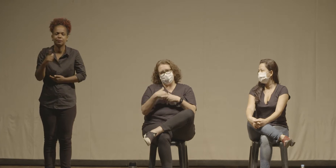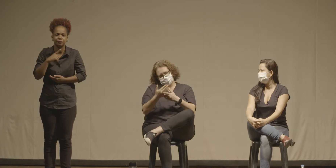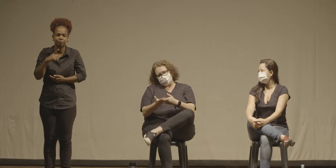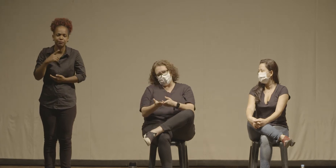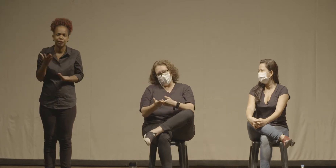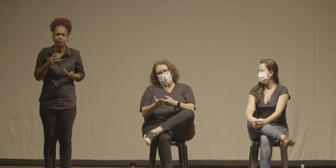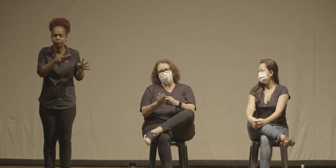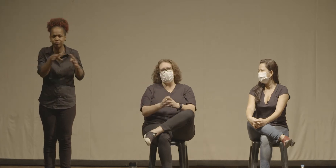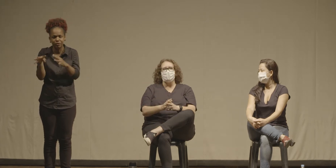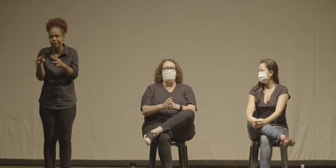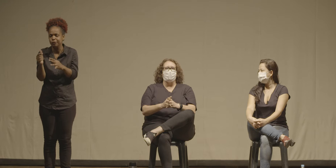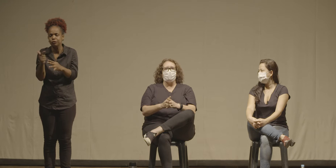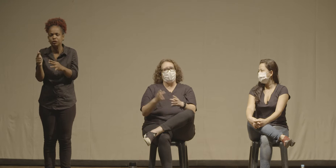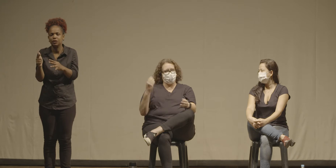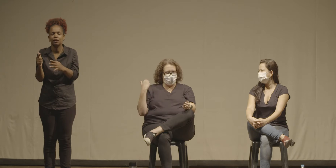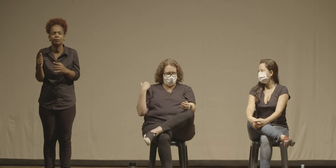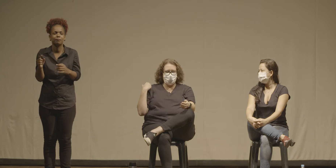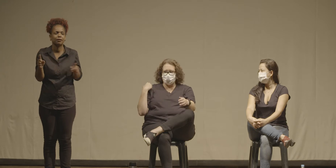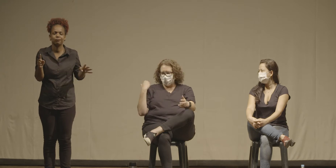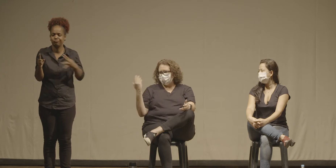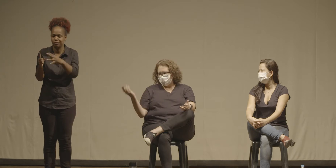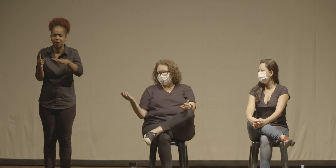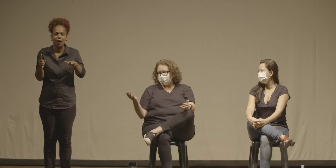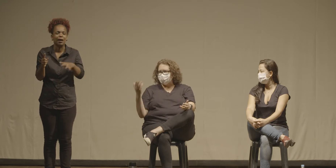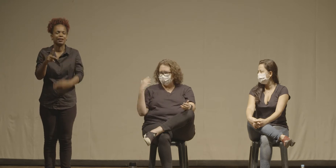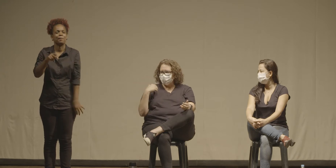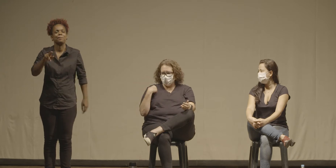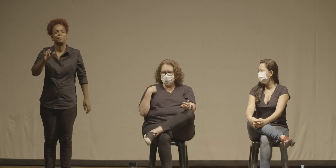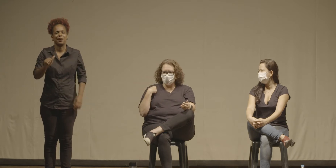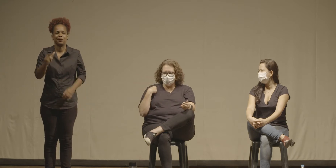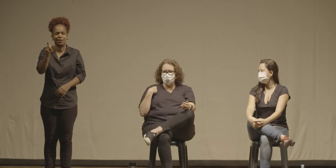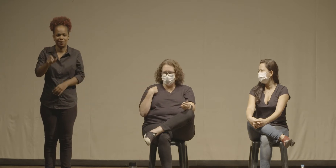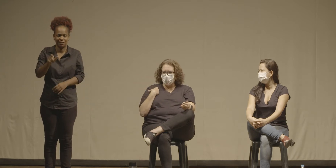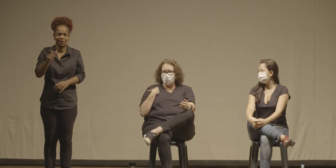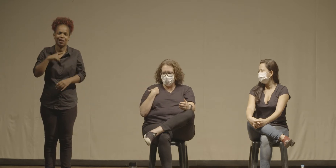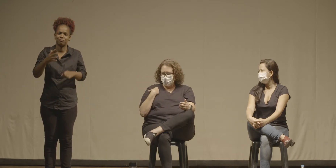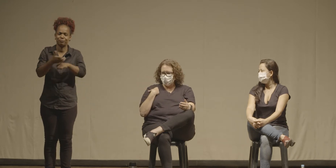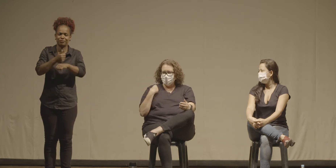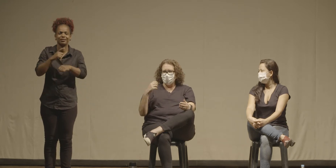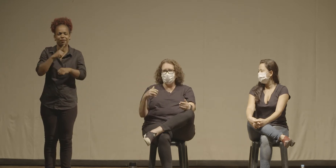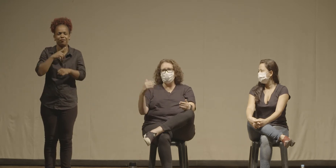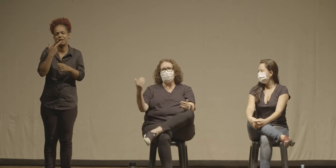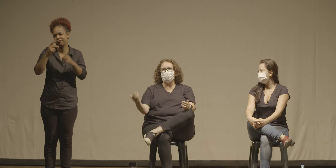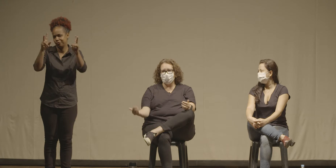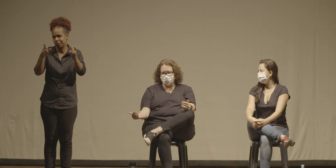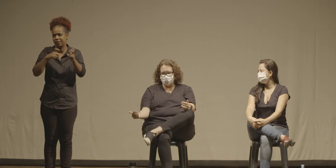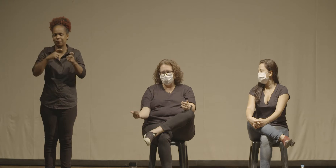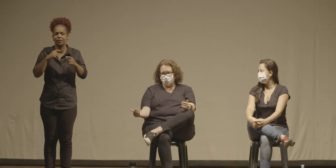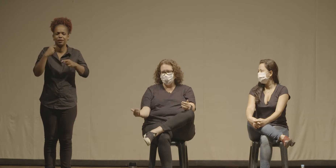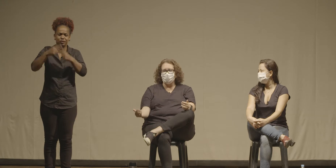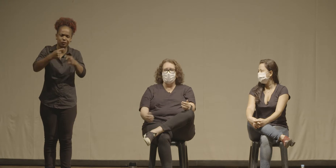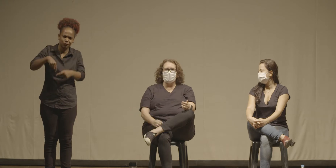vista do que é hoje. Uma coisa que a Paula fala, né? Se a nossa geração sofreu preconceito, imagina a